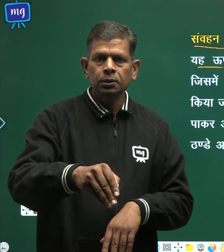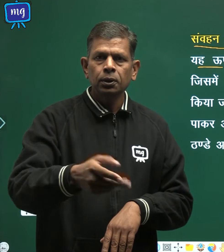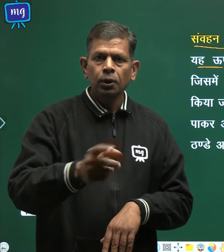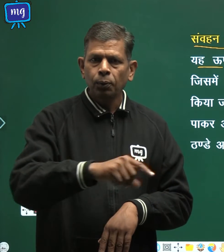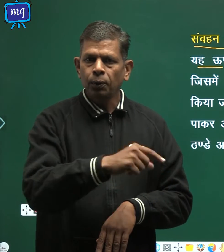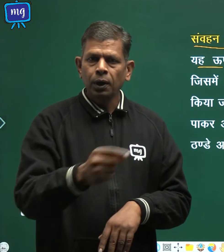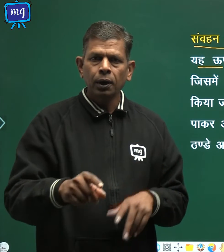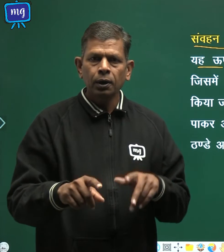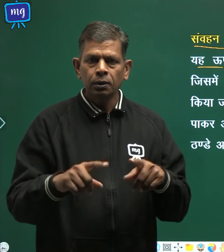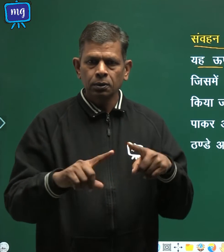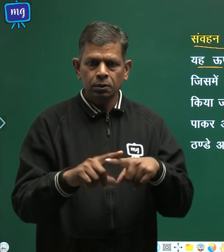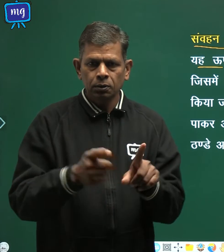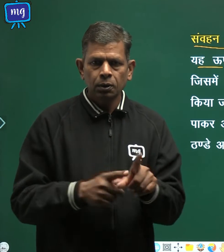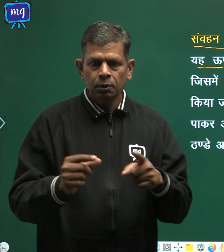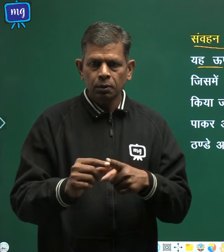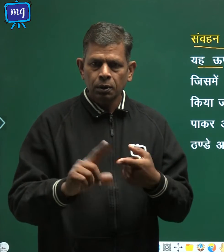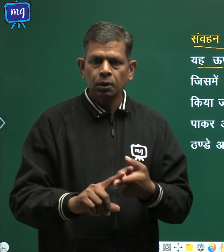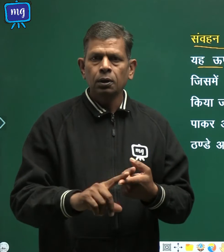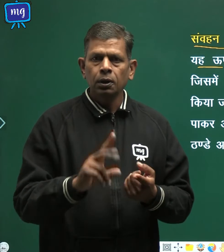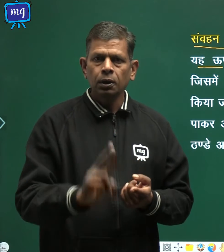वह विधि है